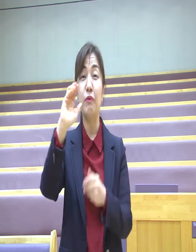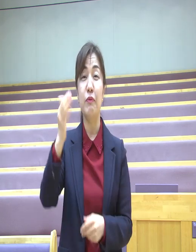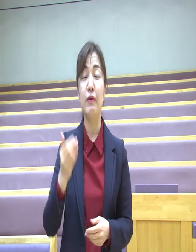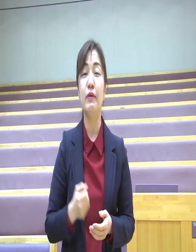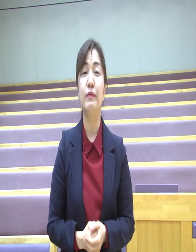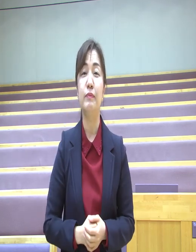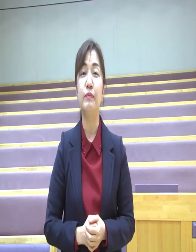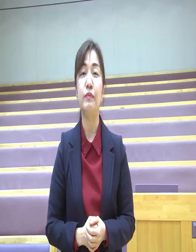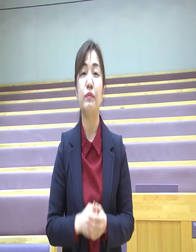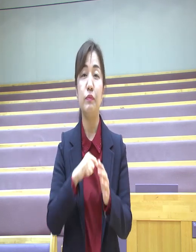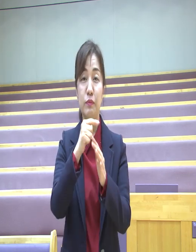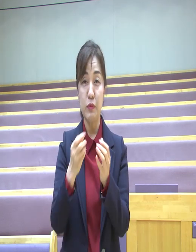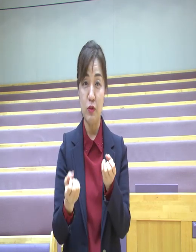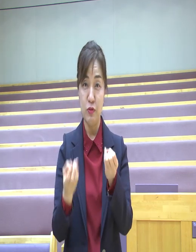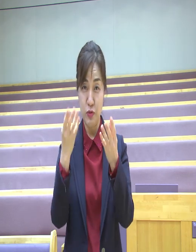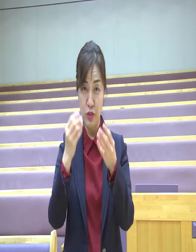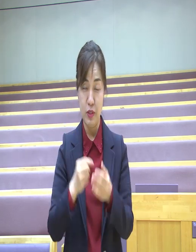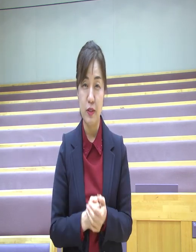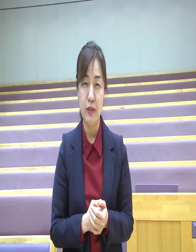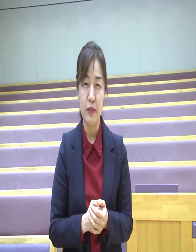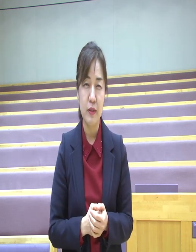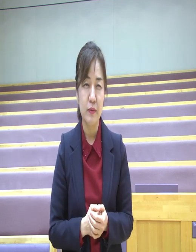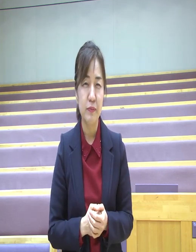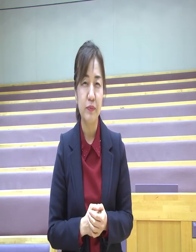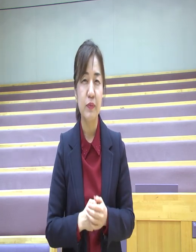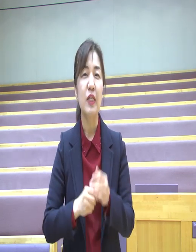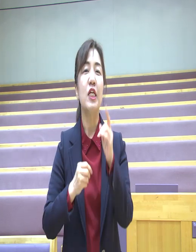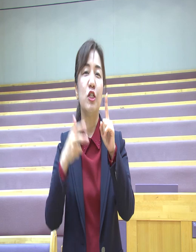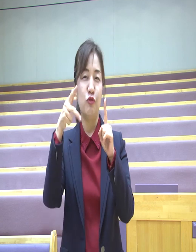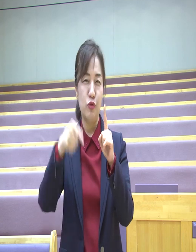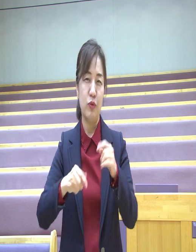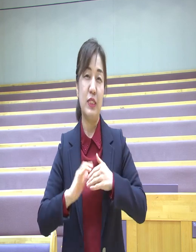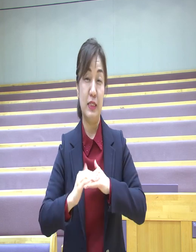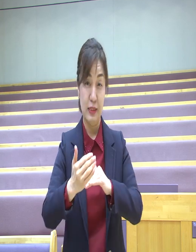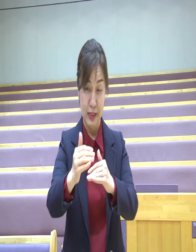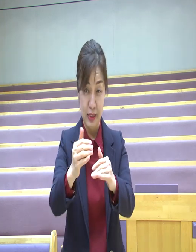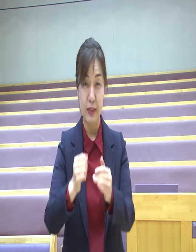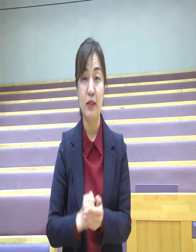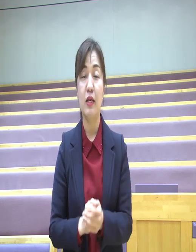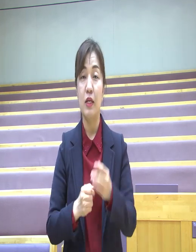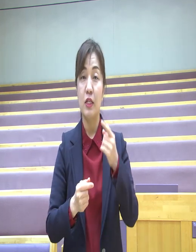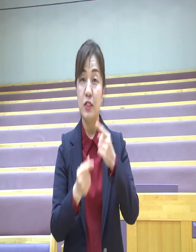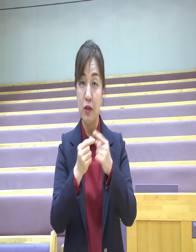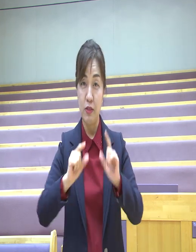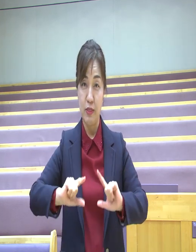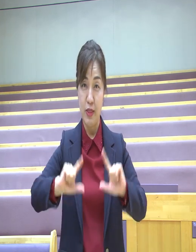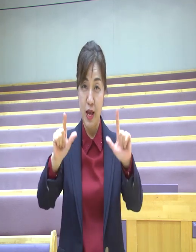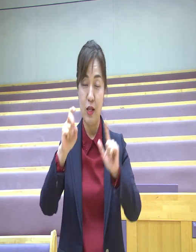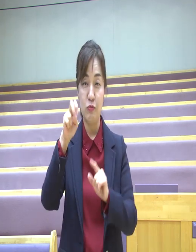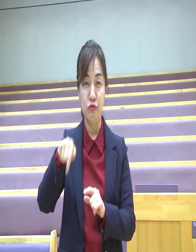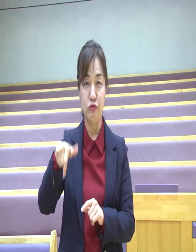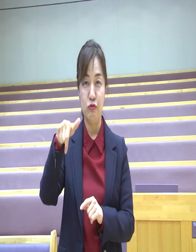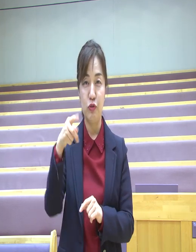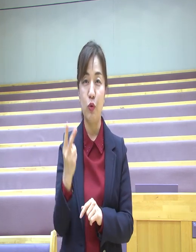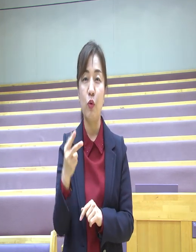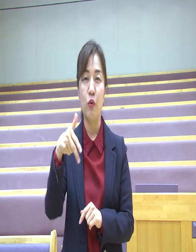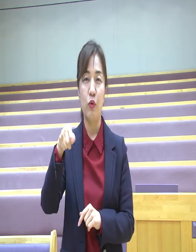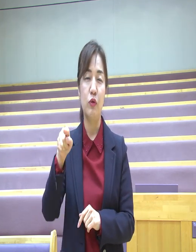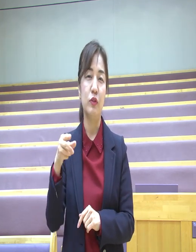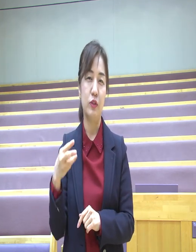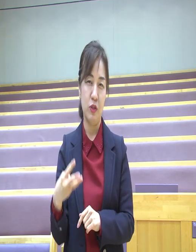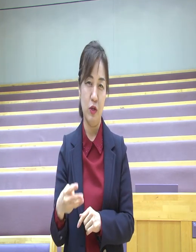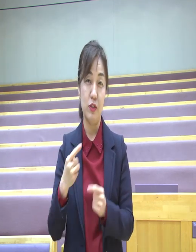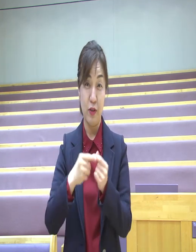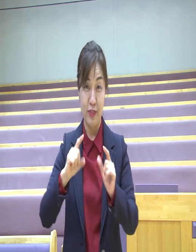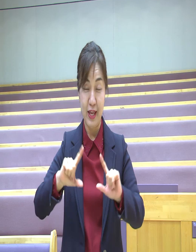없앴습니다. 유월절 축제는 일주일간 진행이 되는데요. 유월절 첫날 또한 무교절 첫날이기도